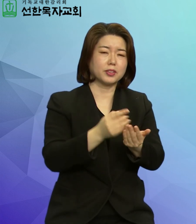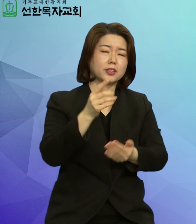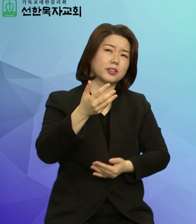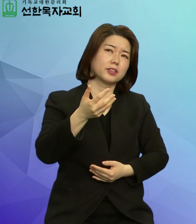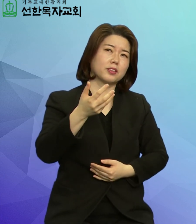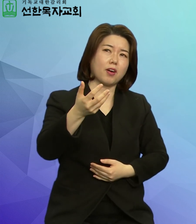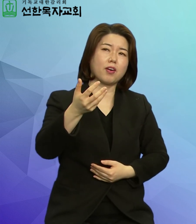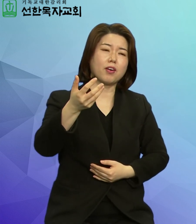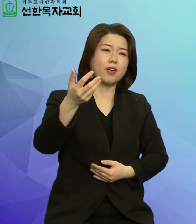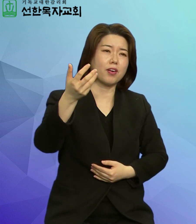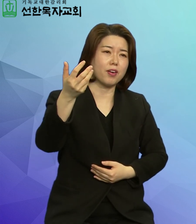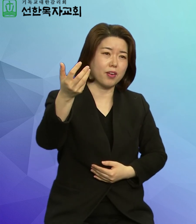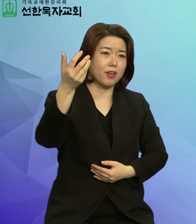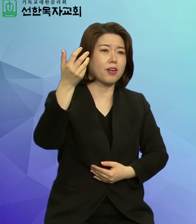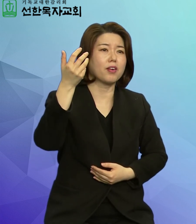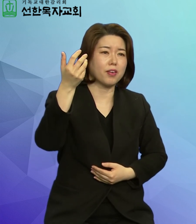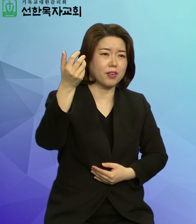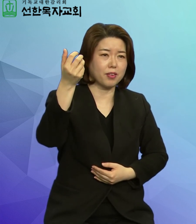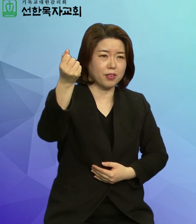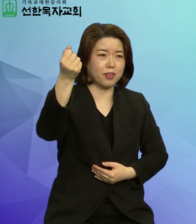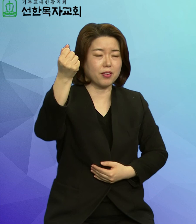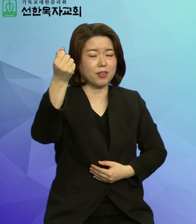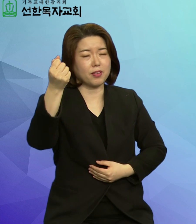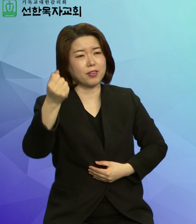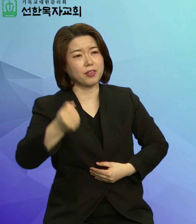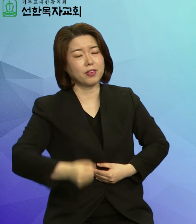나의 모든 것